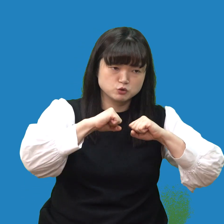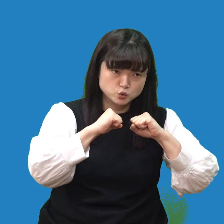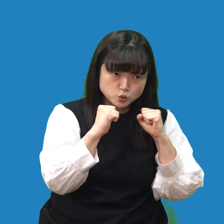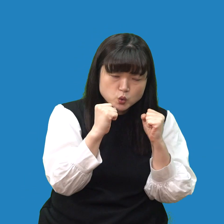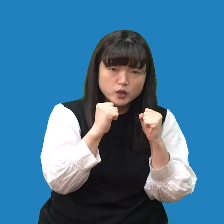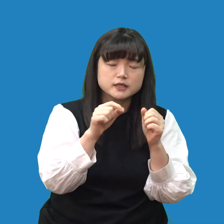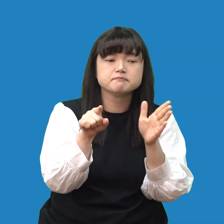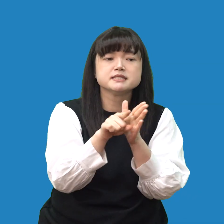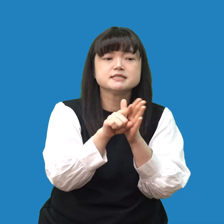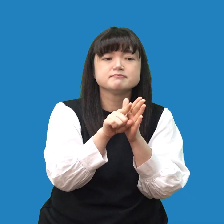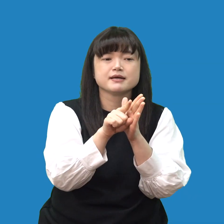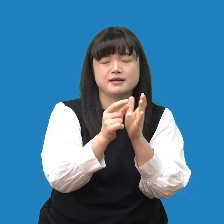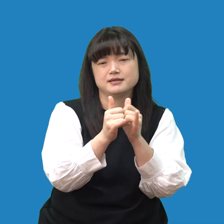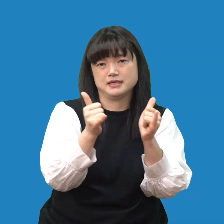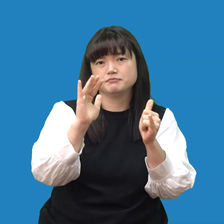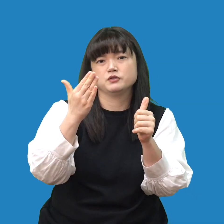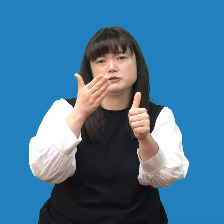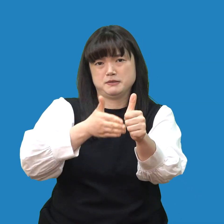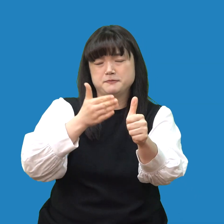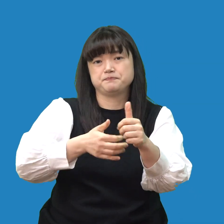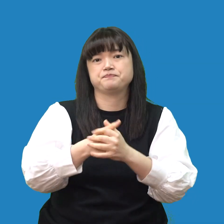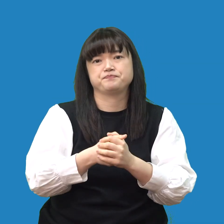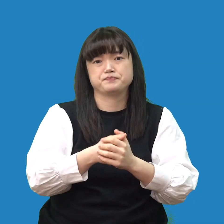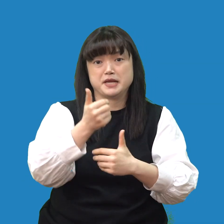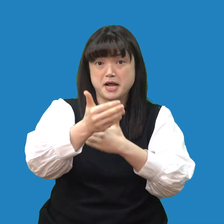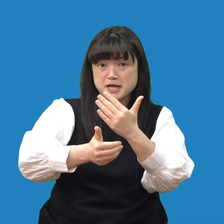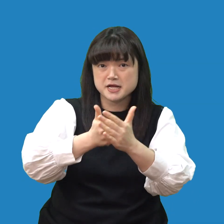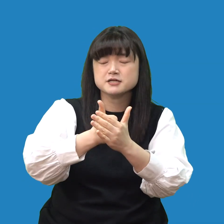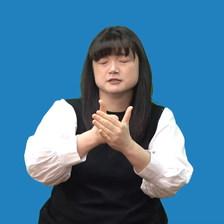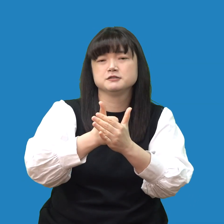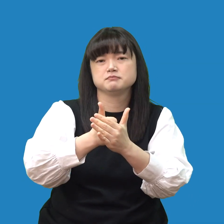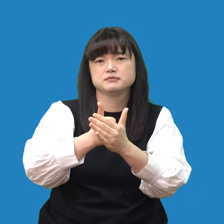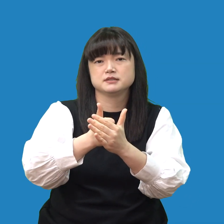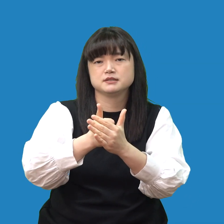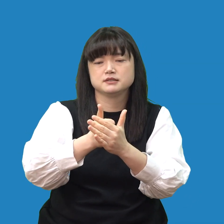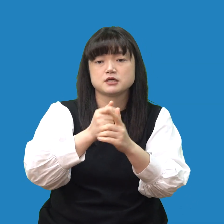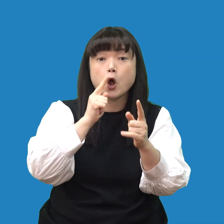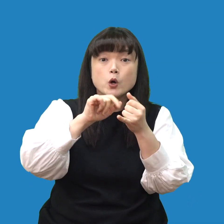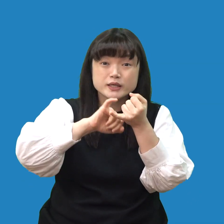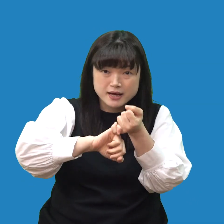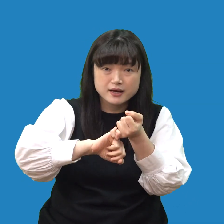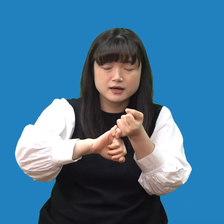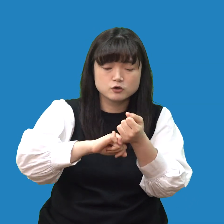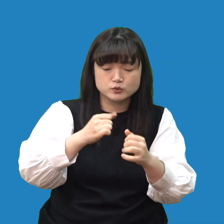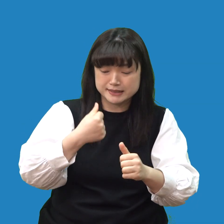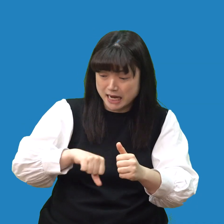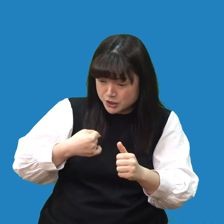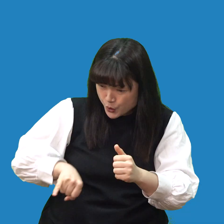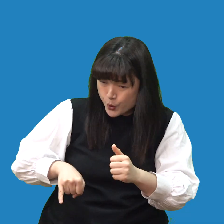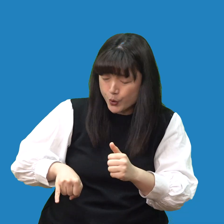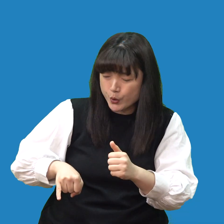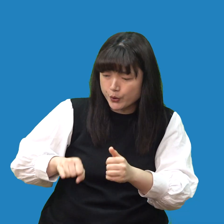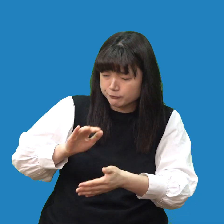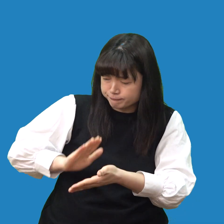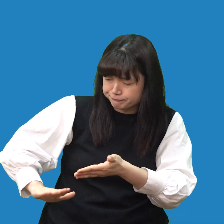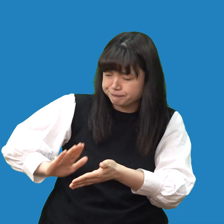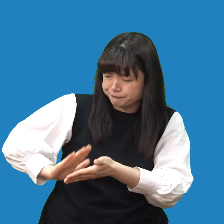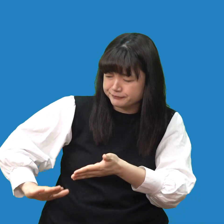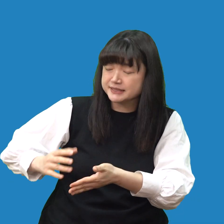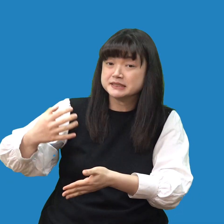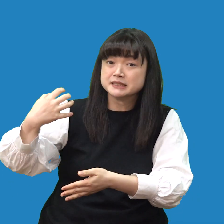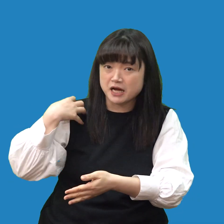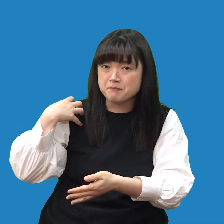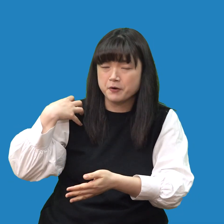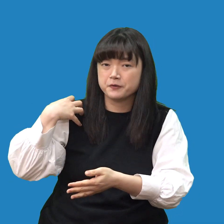순종하는 믿음의 세대가 되기를 바랍니다. 그래서 하나님의 그 주신 언약을 우리 자녀 세대에 전수하는 이